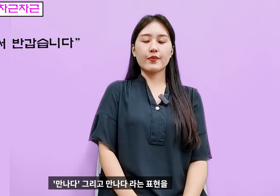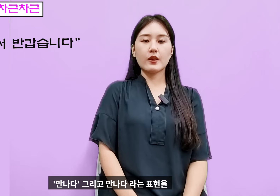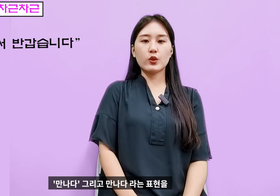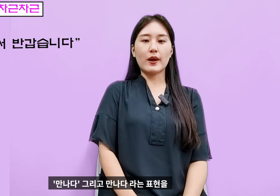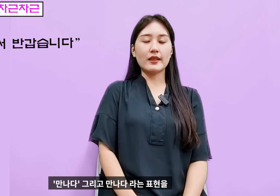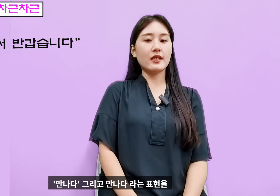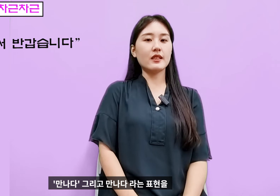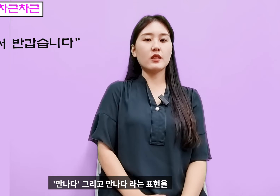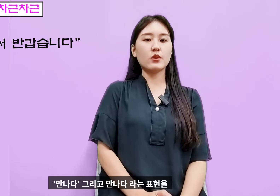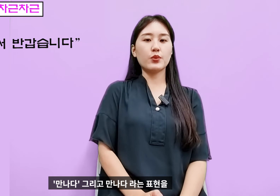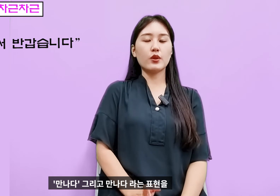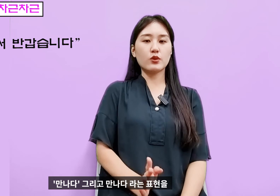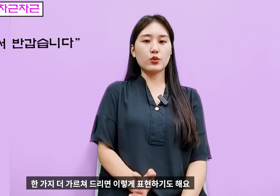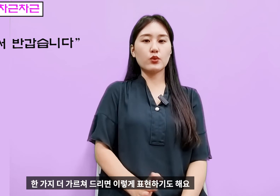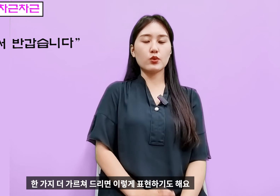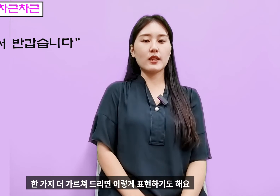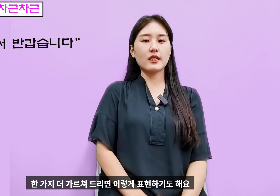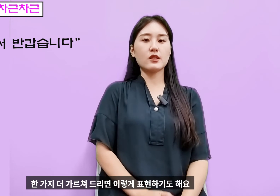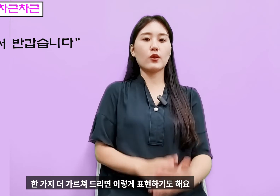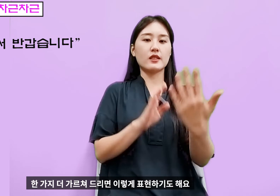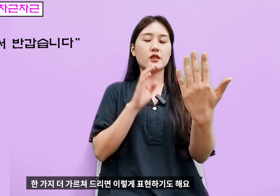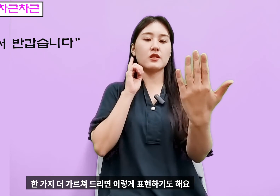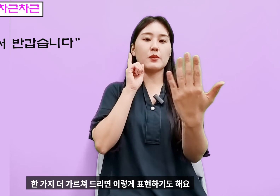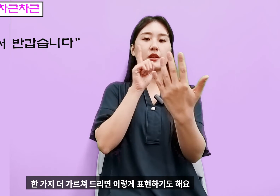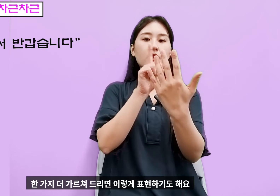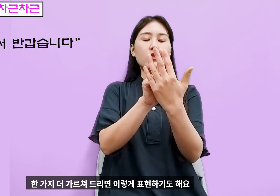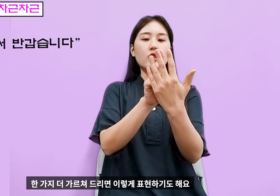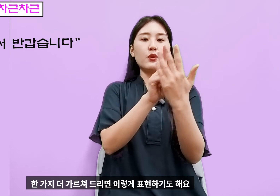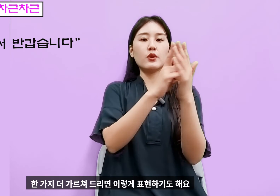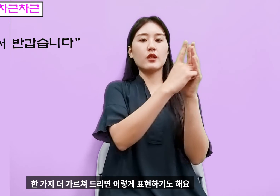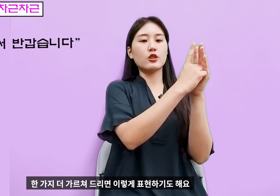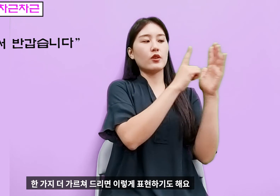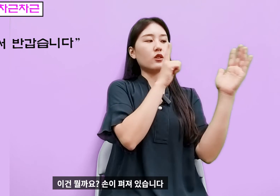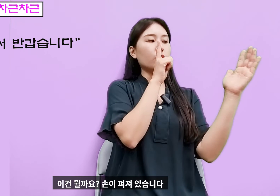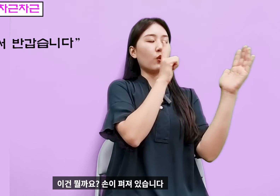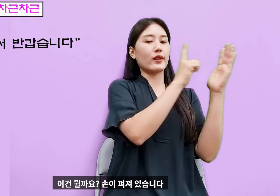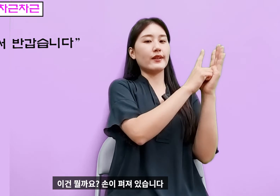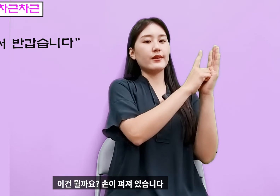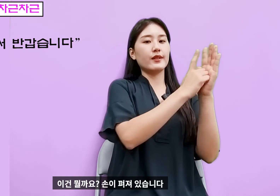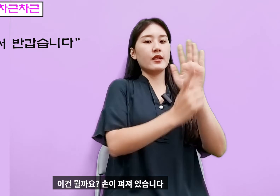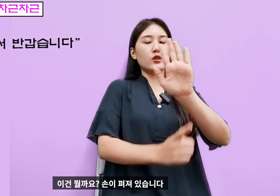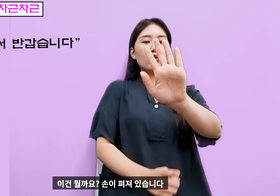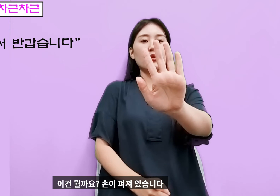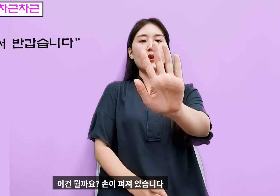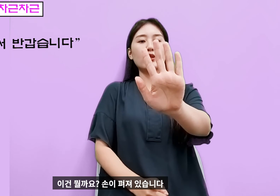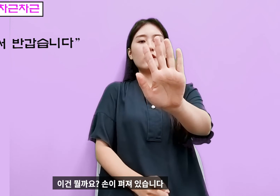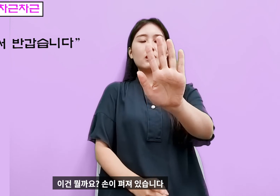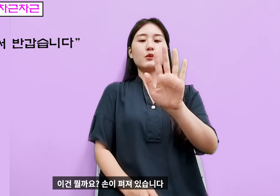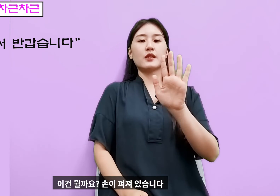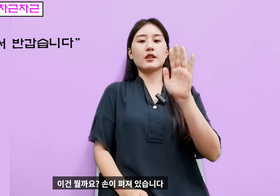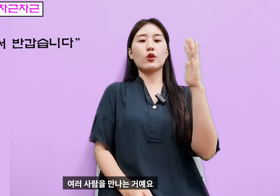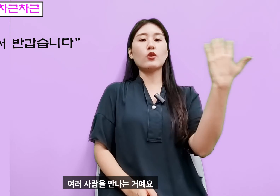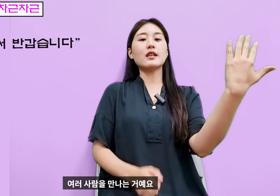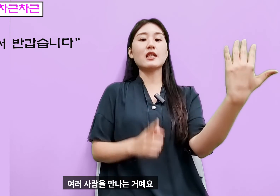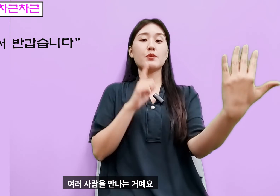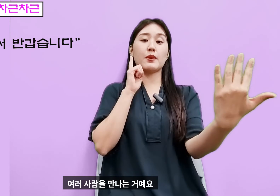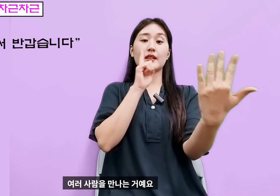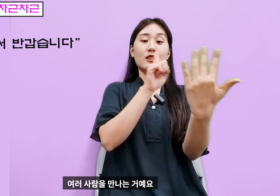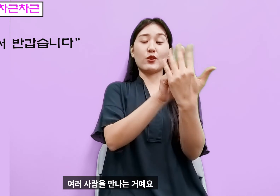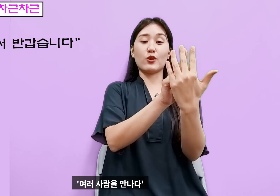그리고 만나다라는 표현을 또 좀 한 가지 더 가르쳐 드리면 이렇게 표현하기도 해요. 이거는 뭘까요? 손이 펴져 있습니다. 여러 사람을 만나는 거예요. 여러